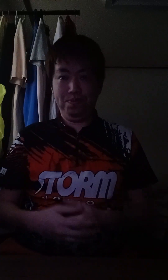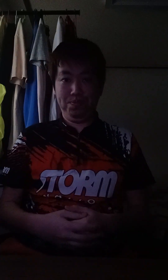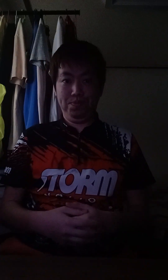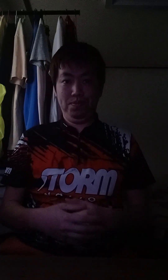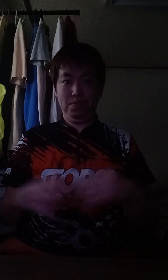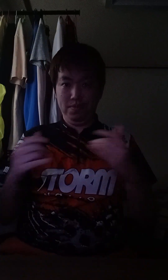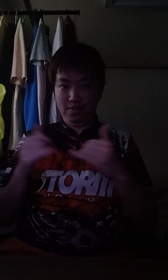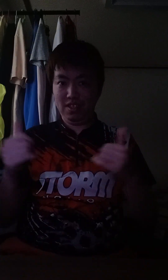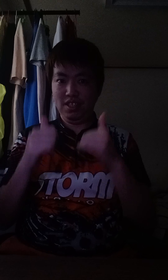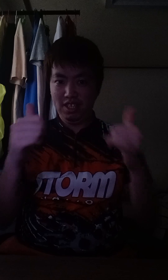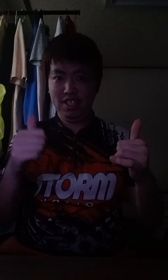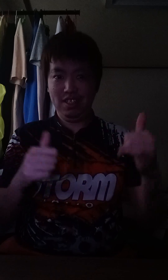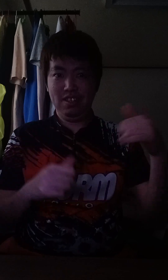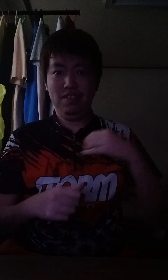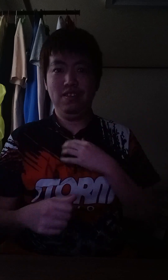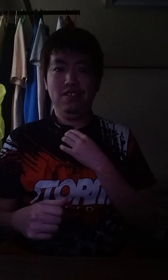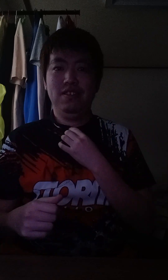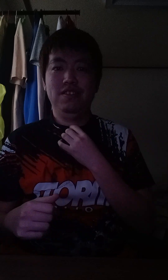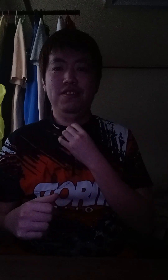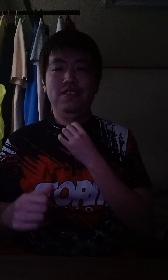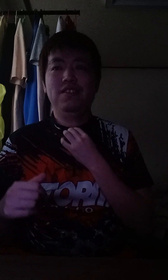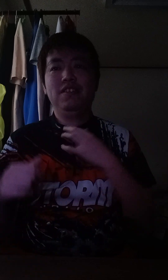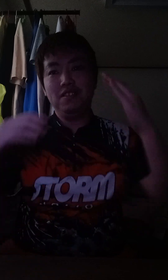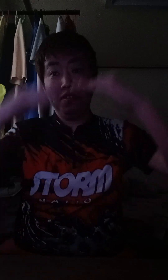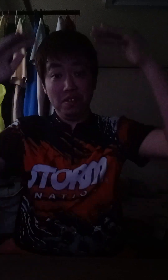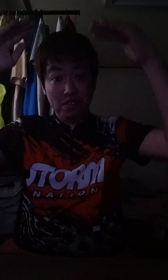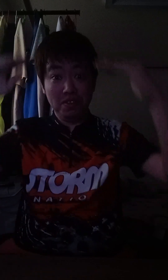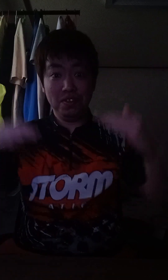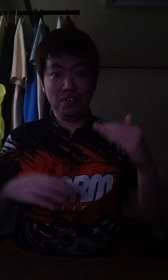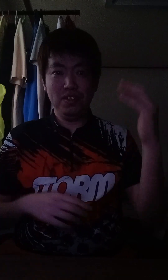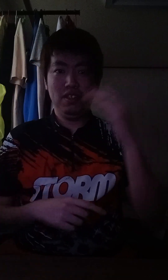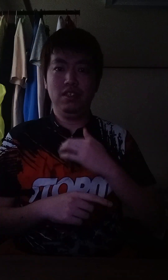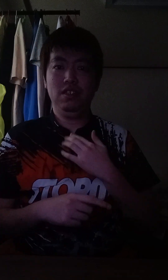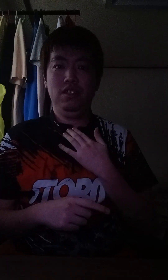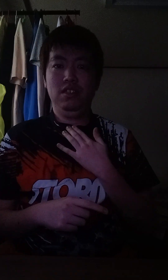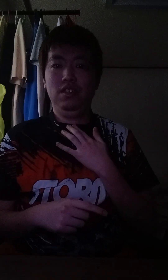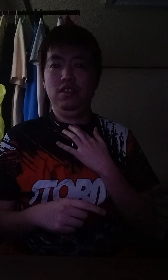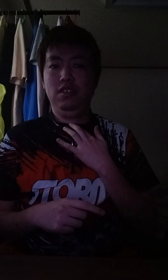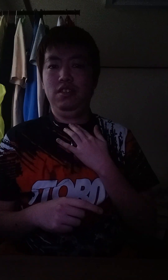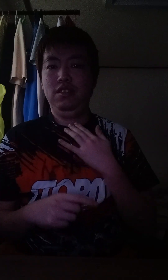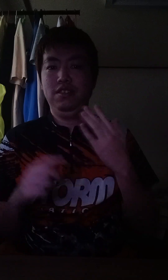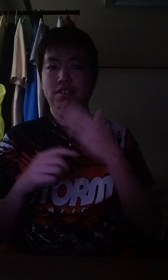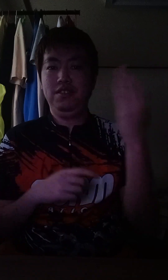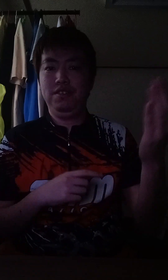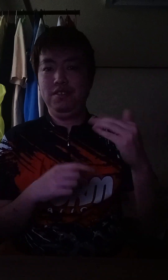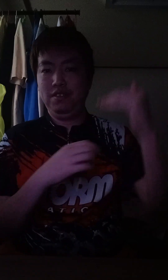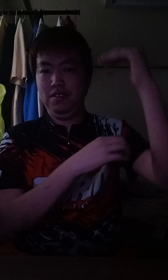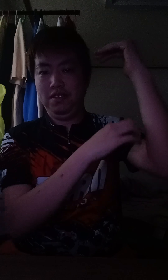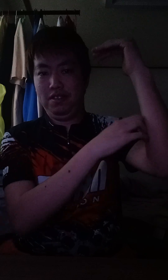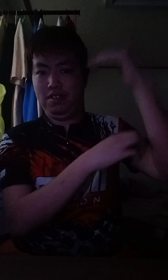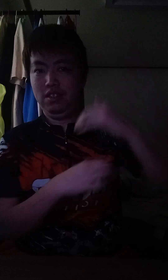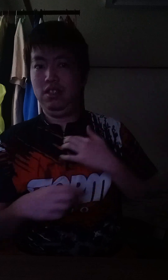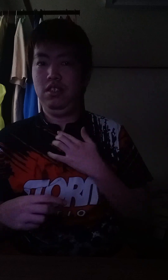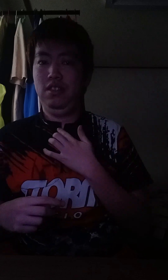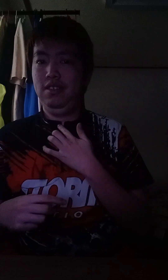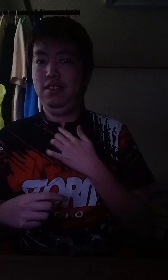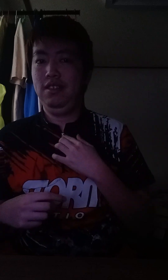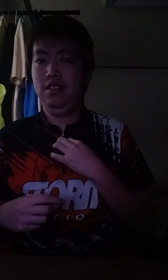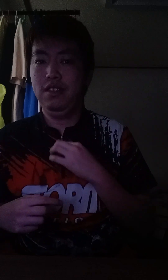아유, 우리 중학생. 어우, 밤새 키도 컸네. 어머나, 어머나. 키도 이렇게 많이 크고